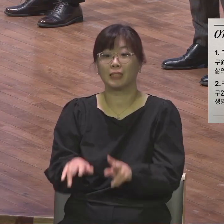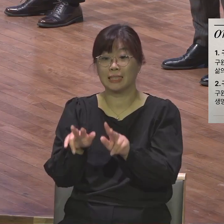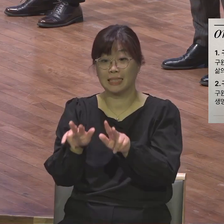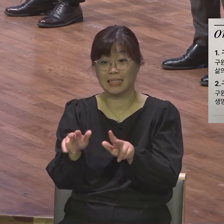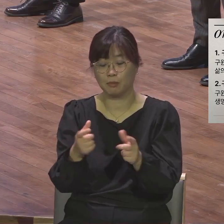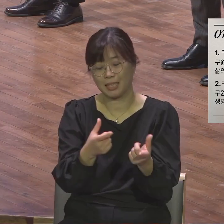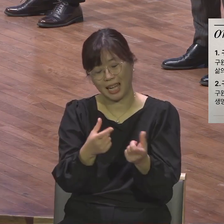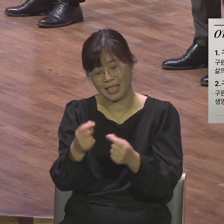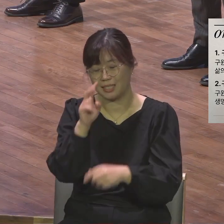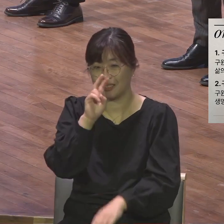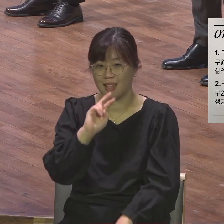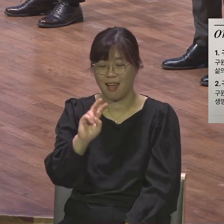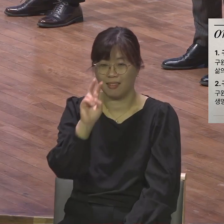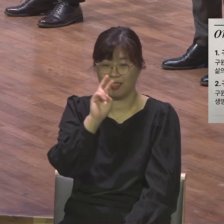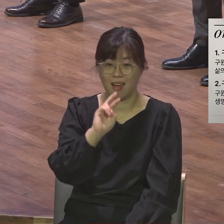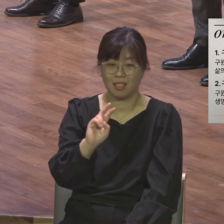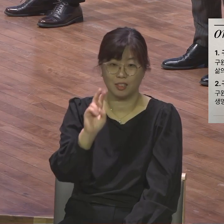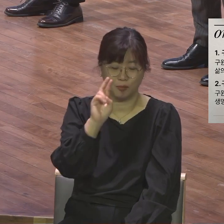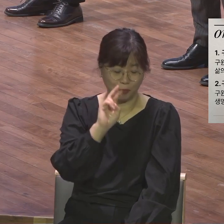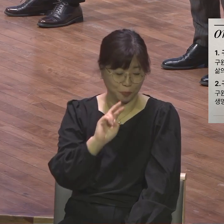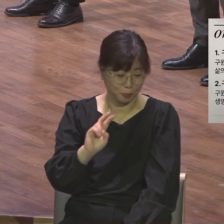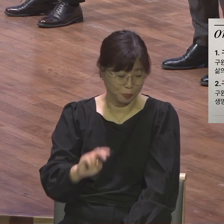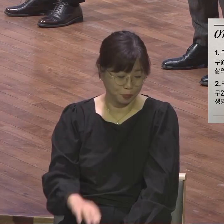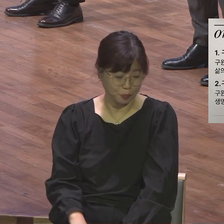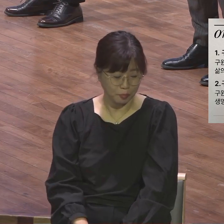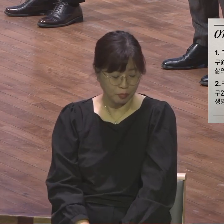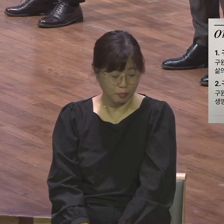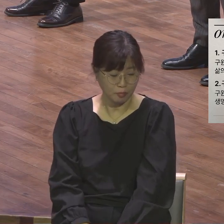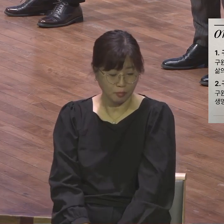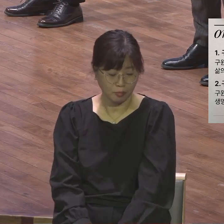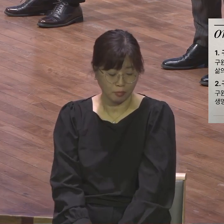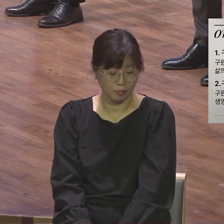작은 망태 함께 찬양 드리시겠습니다.